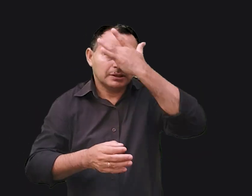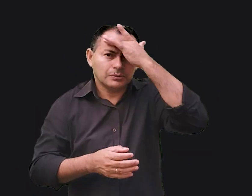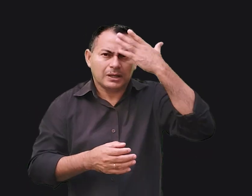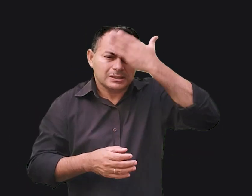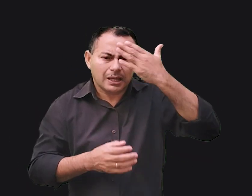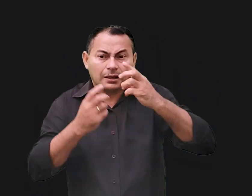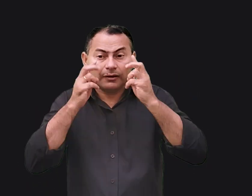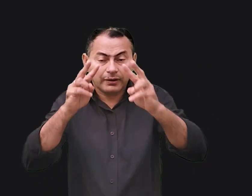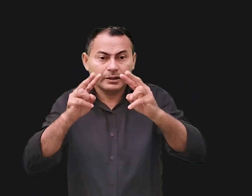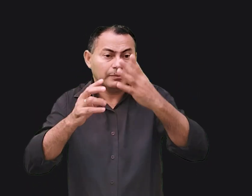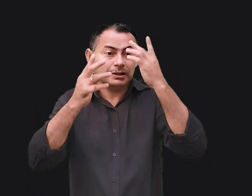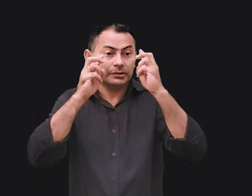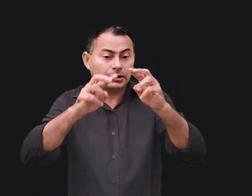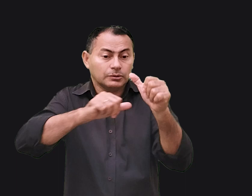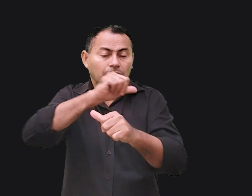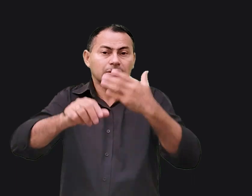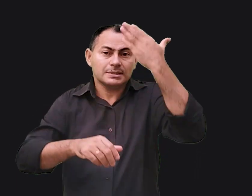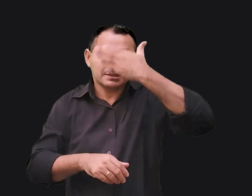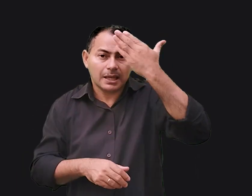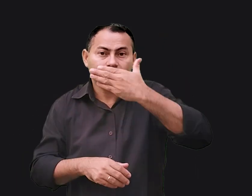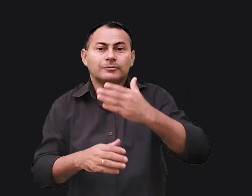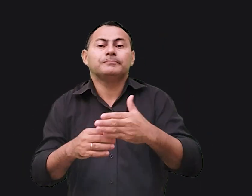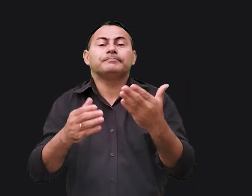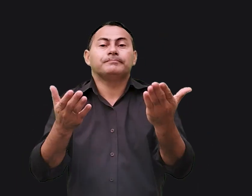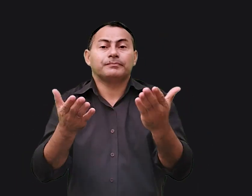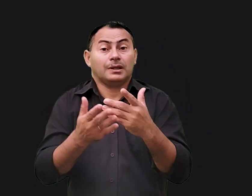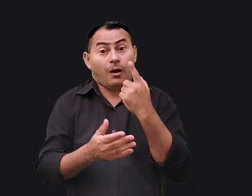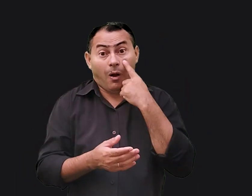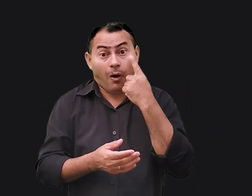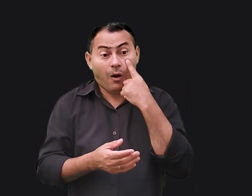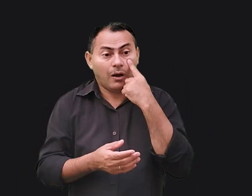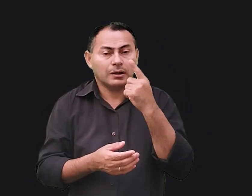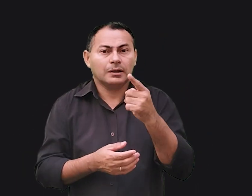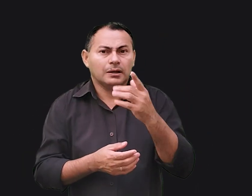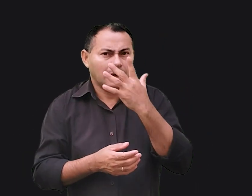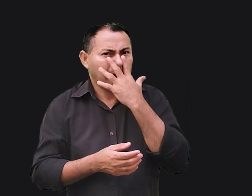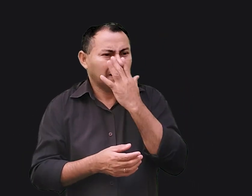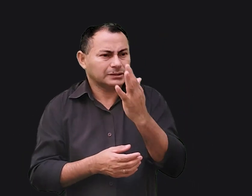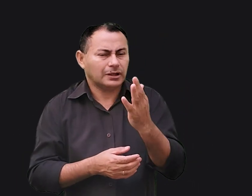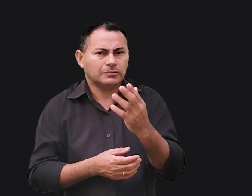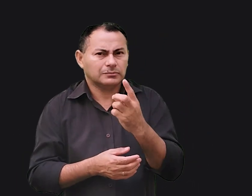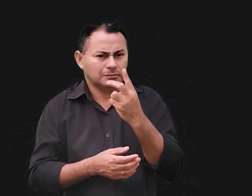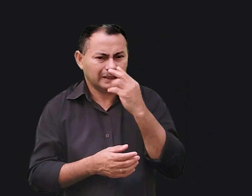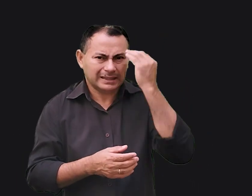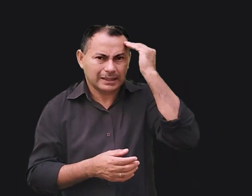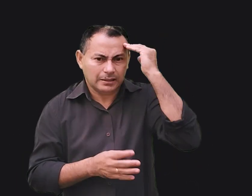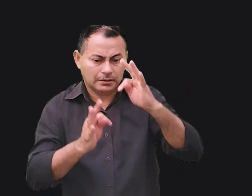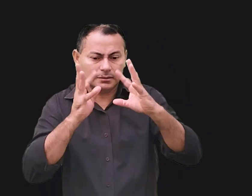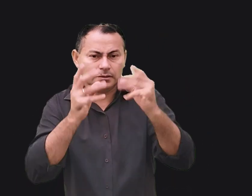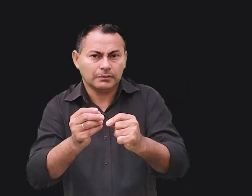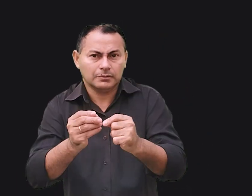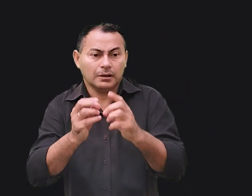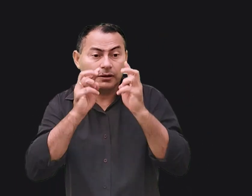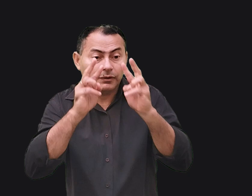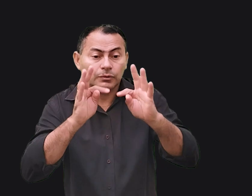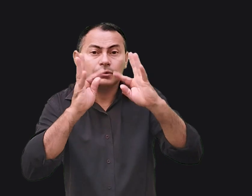cegos vejam e os que veem se tornem cegos. Ora, aqueles que achavam que entendiam de tudo e que viam